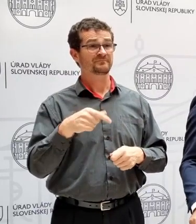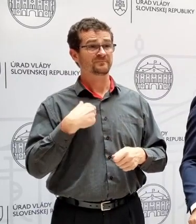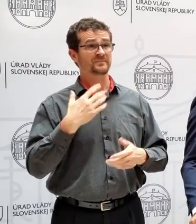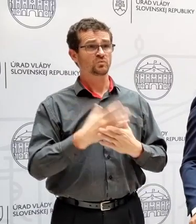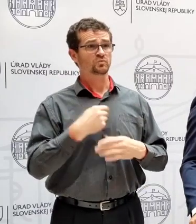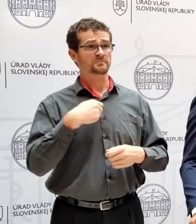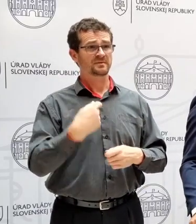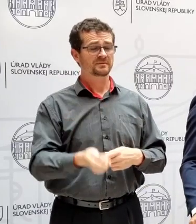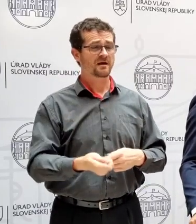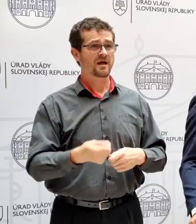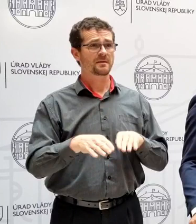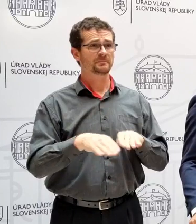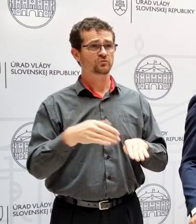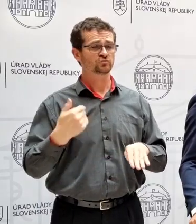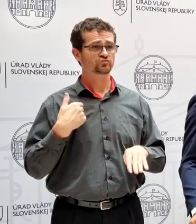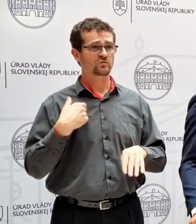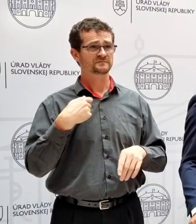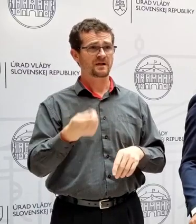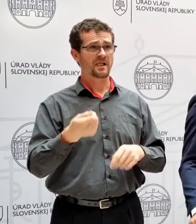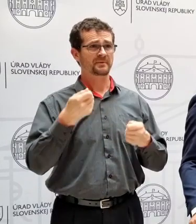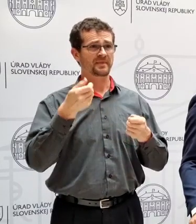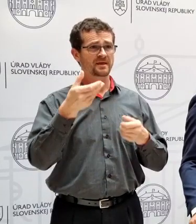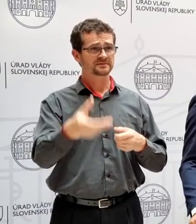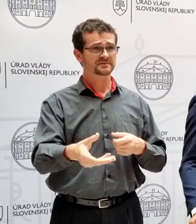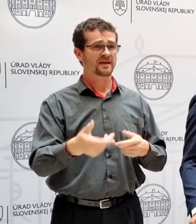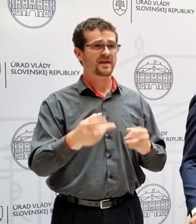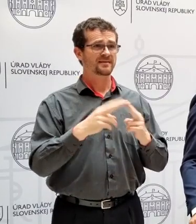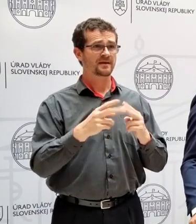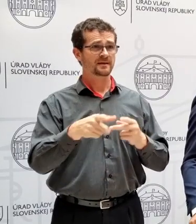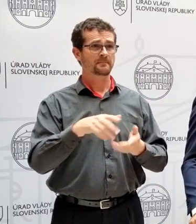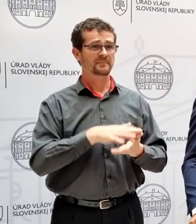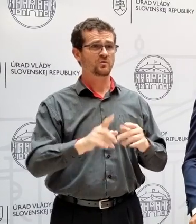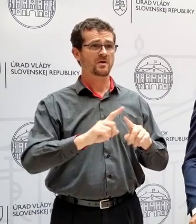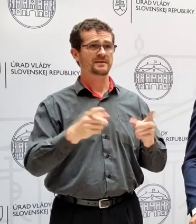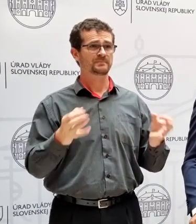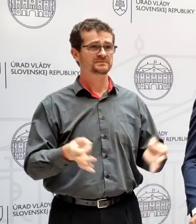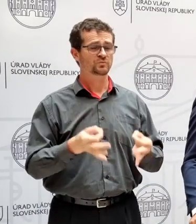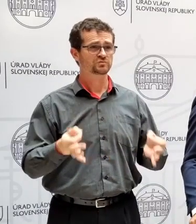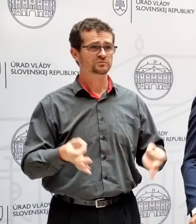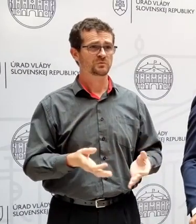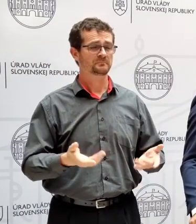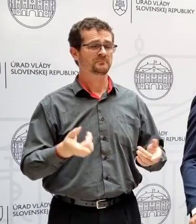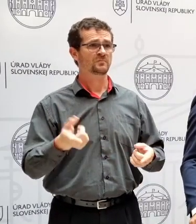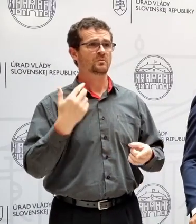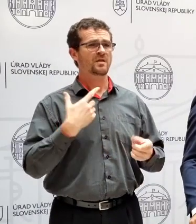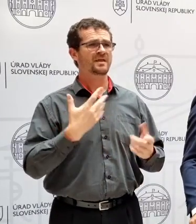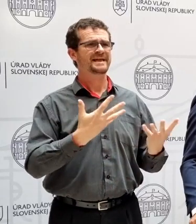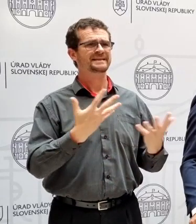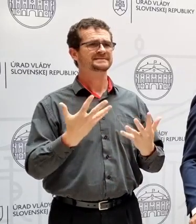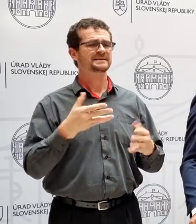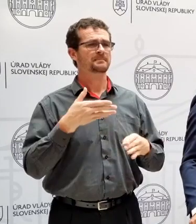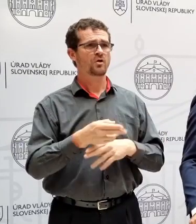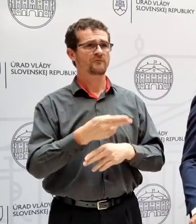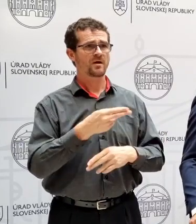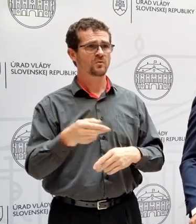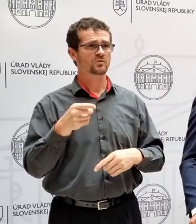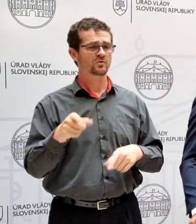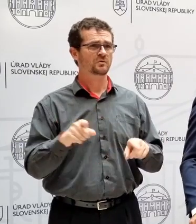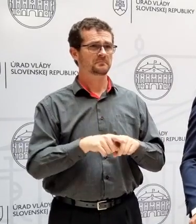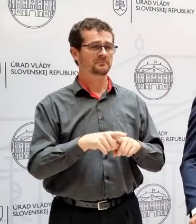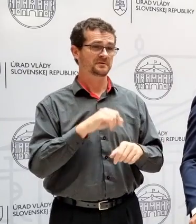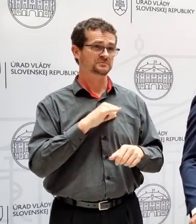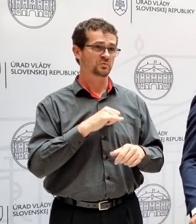už dali ministrovi školstva peniaze na energie, o nich minul iným spôsobom a boli to desiatky miliónov eur, čo je